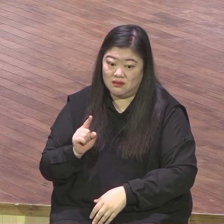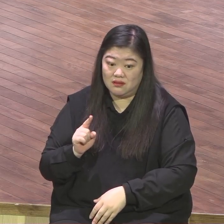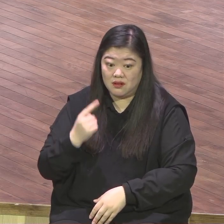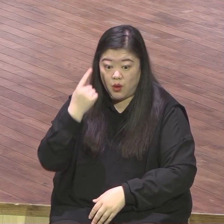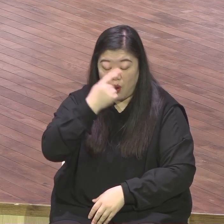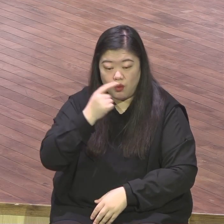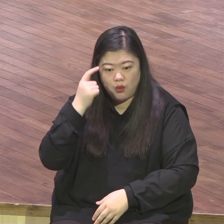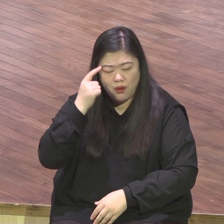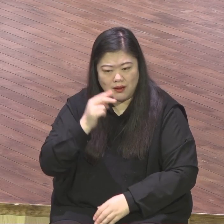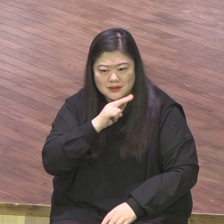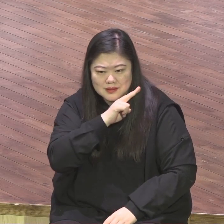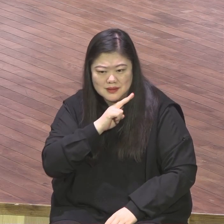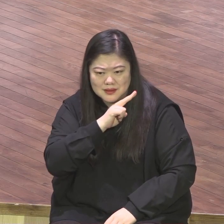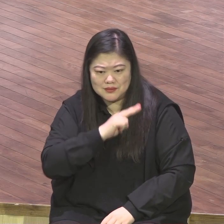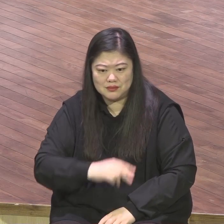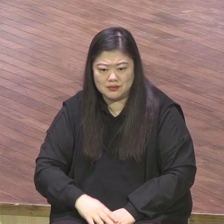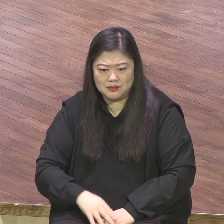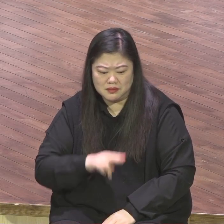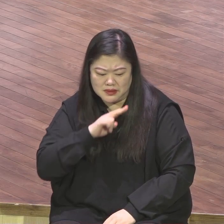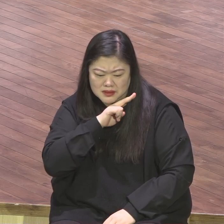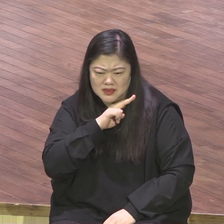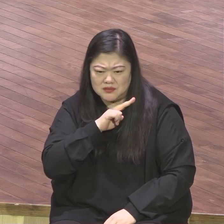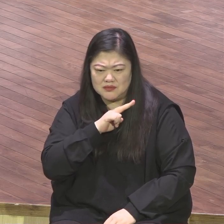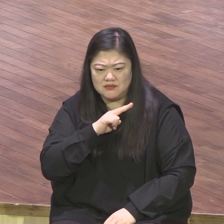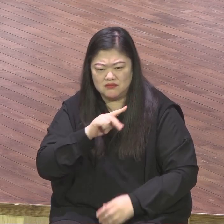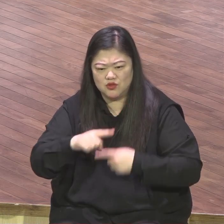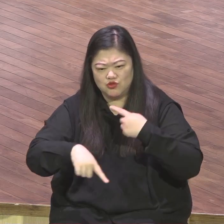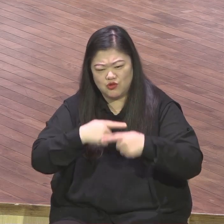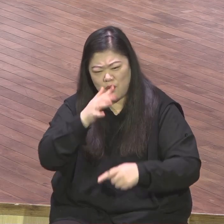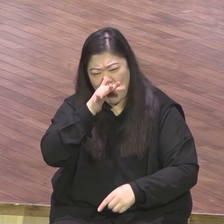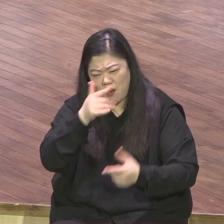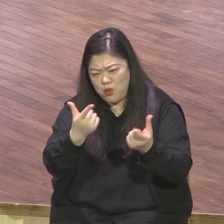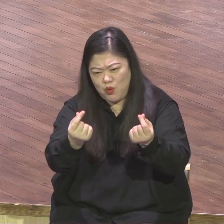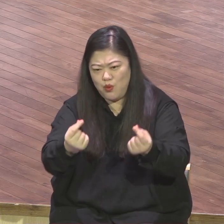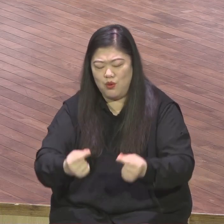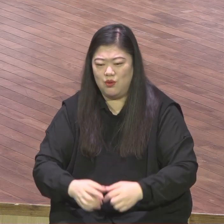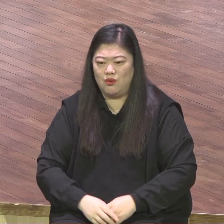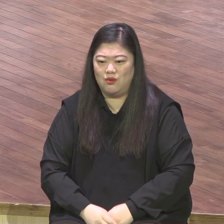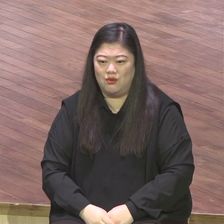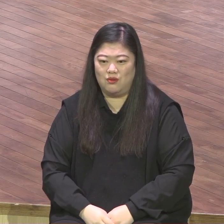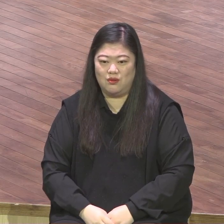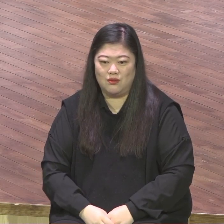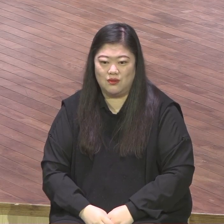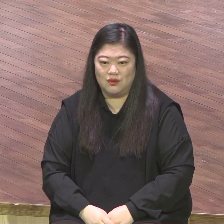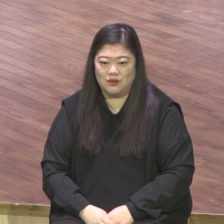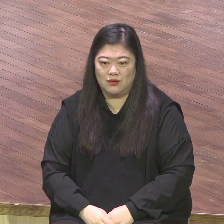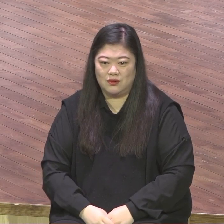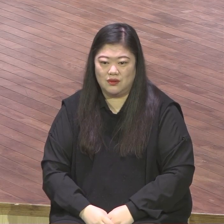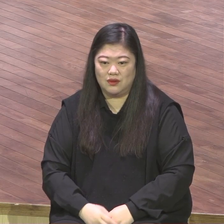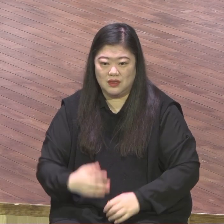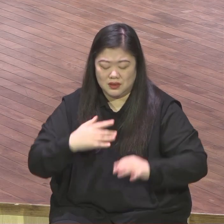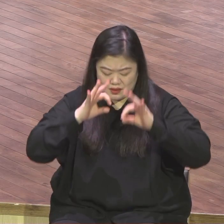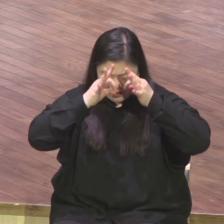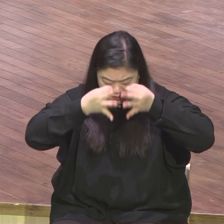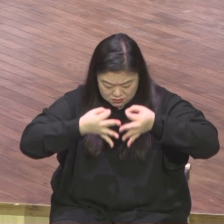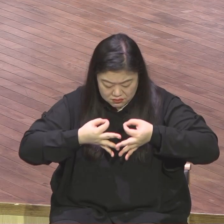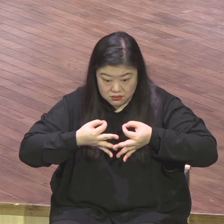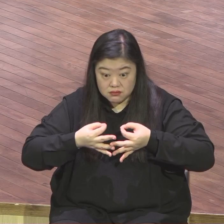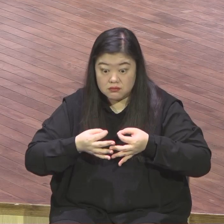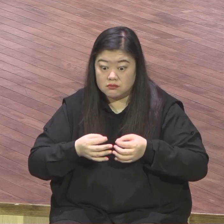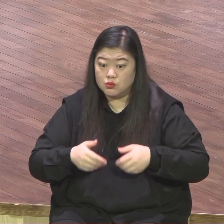천하에 이런 신간 어리석은 생각이, 왜 여러분의 모습을 봅니까? 내가 뭘